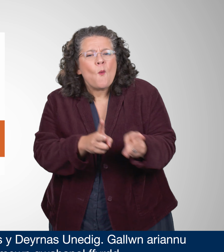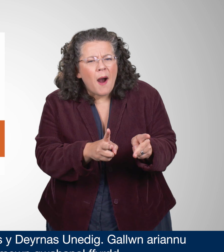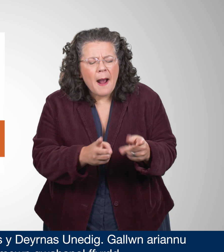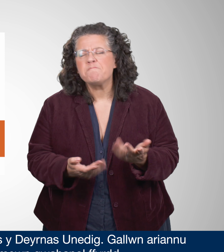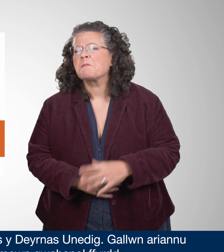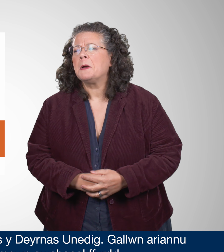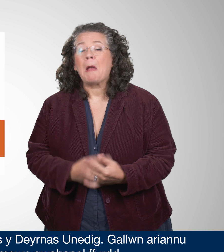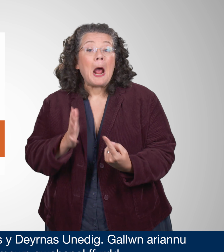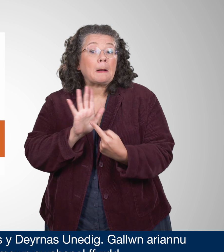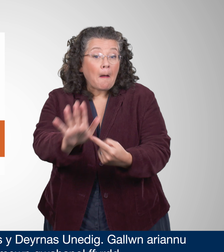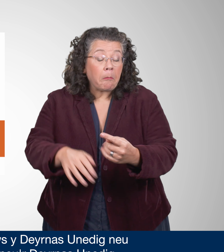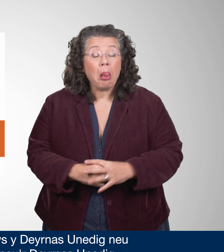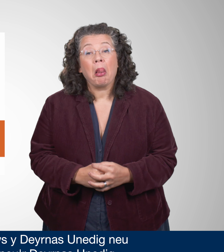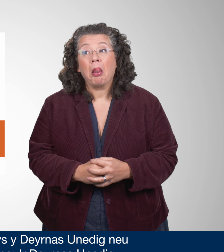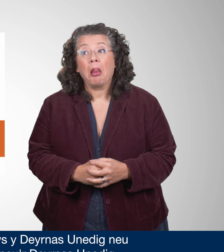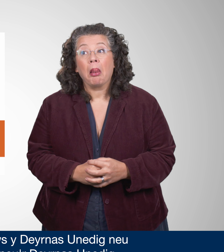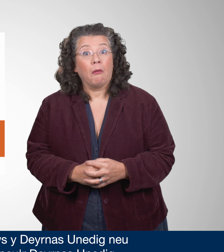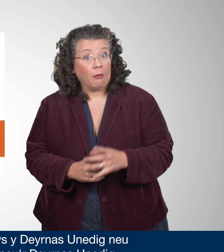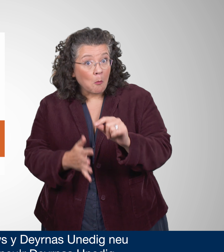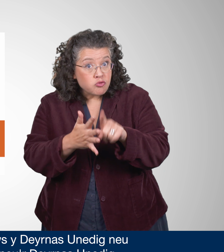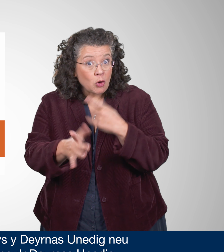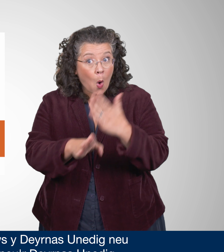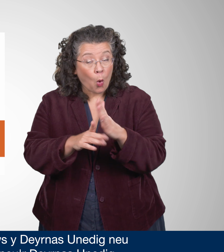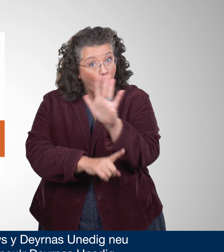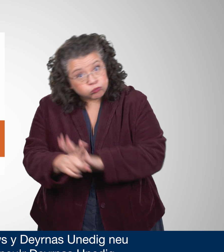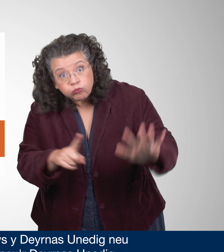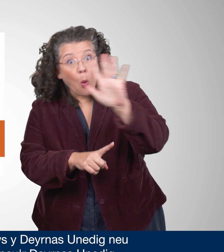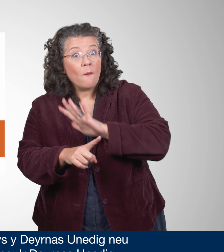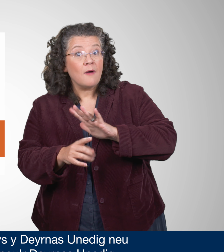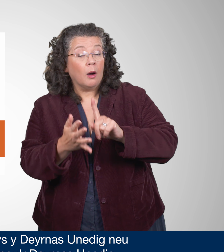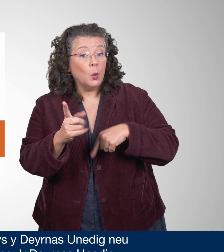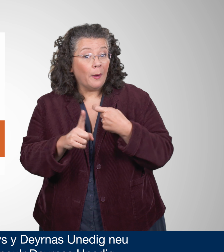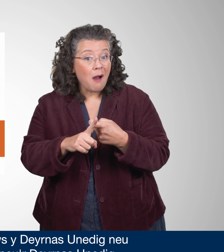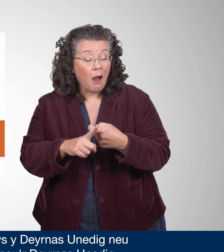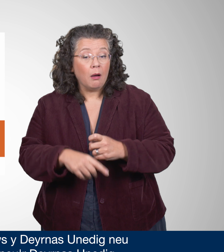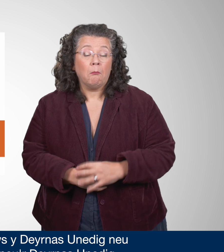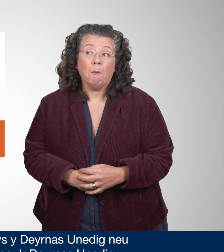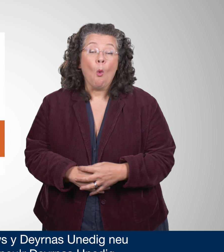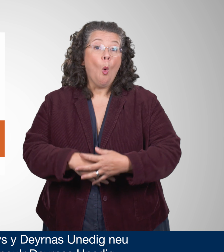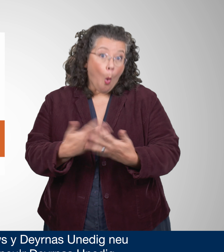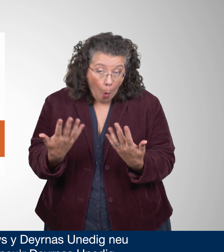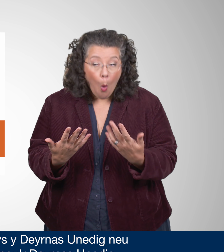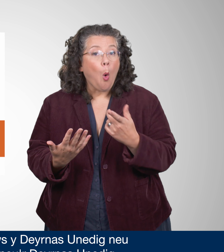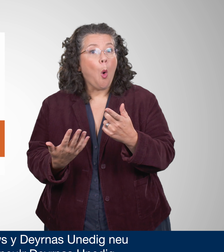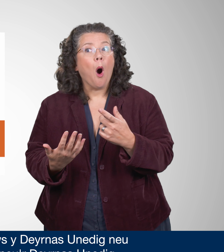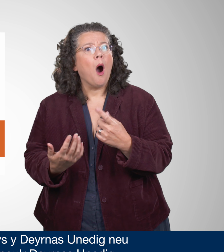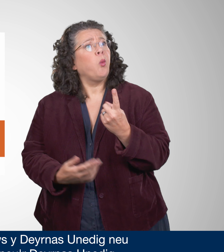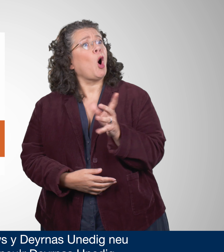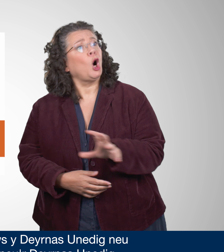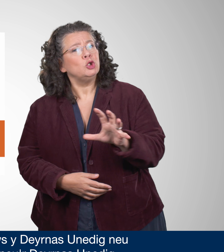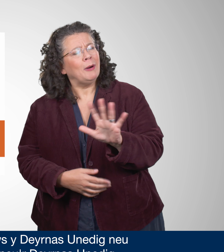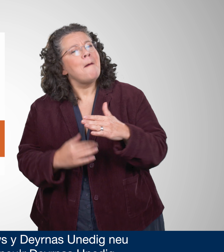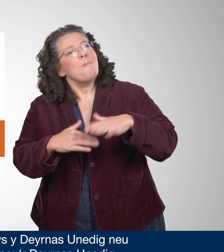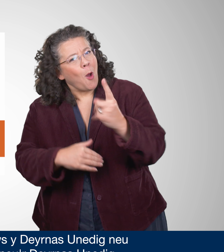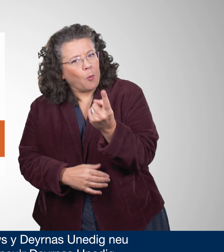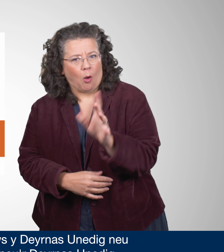ffyrdd. Er enghraifft, gweithio ar draws y Deyrnas Unedig, neu